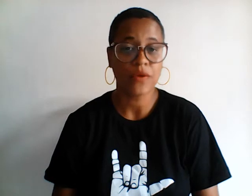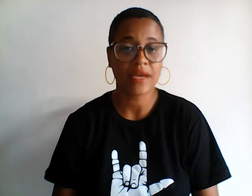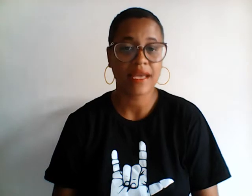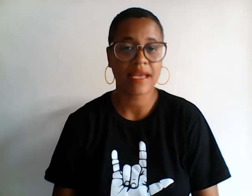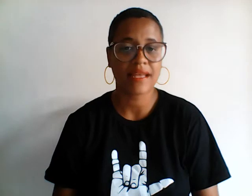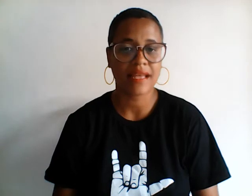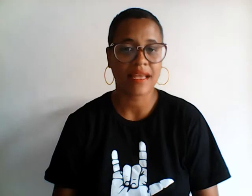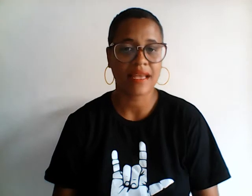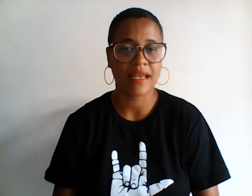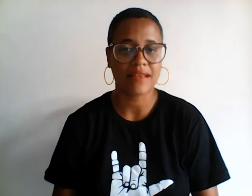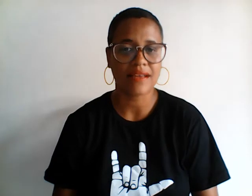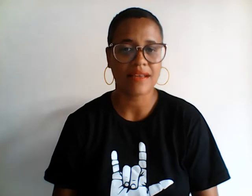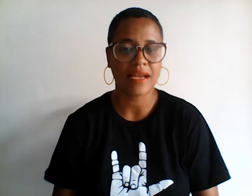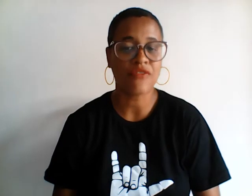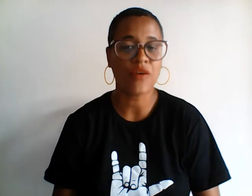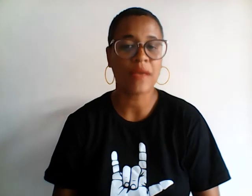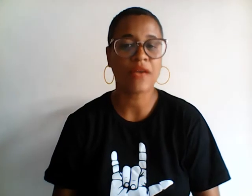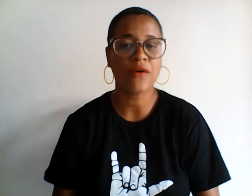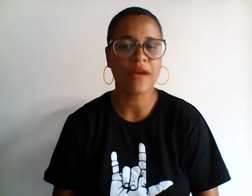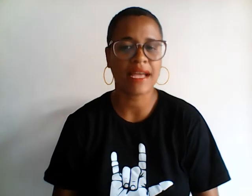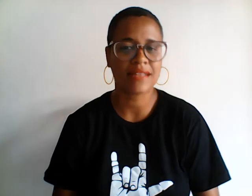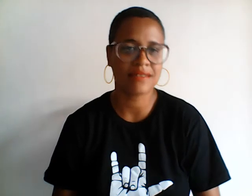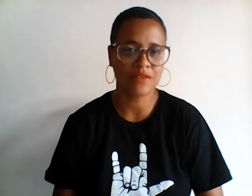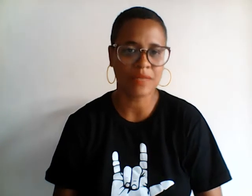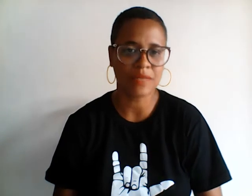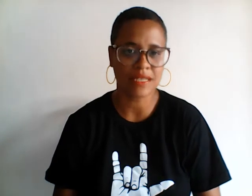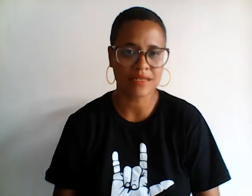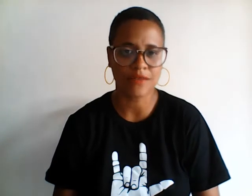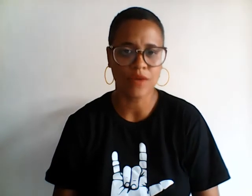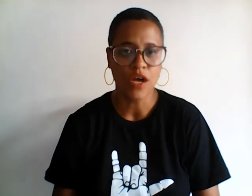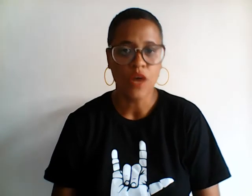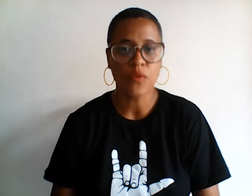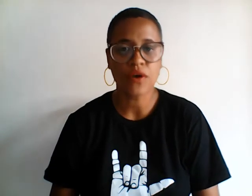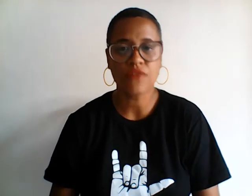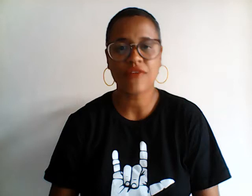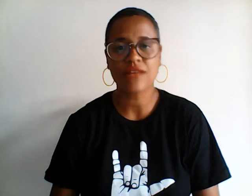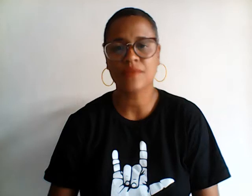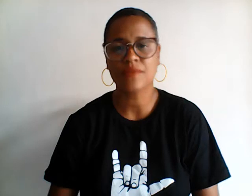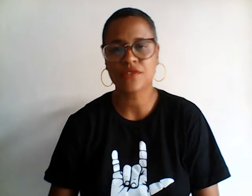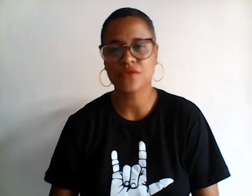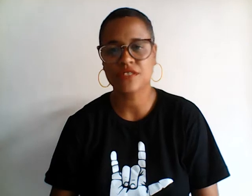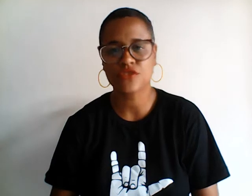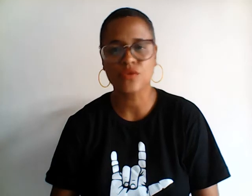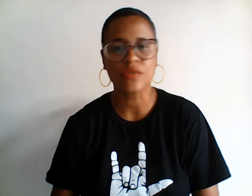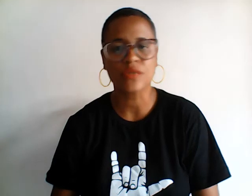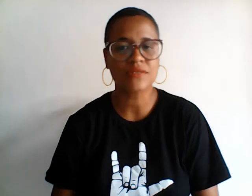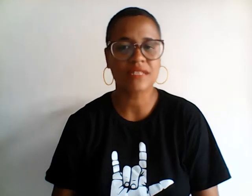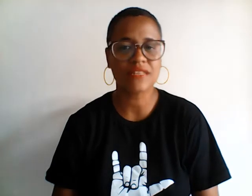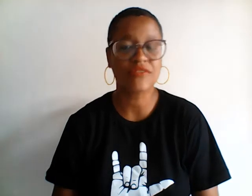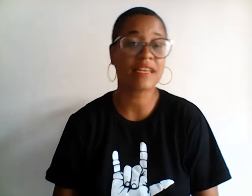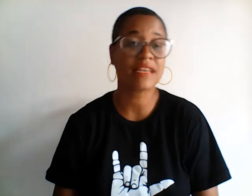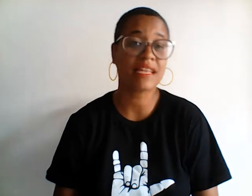que é a forma incorreta de denominação? Porque o fato da pessoa ser surda não significa que ela